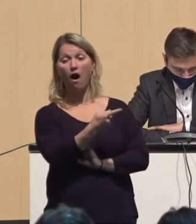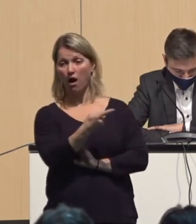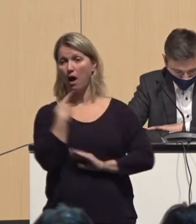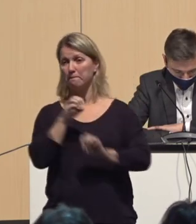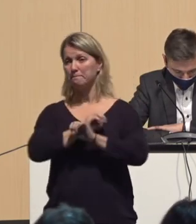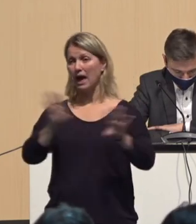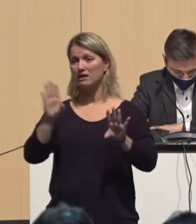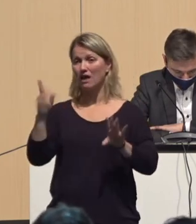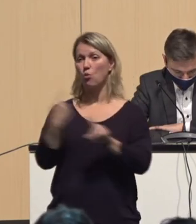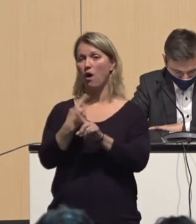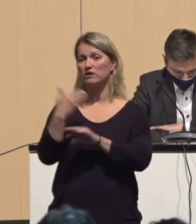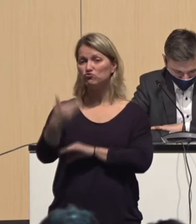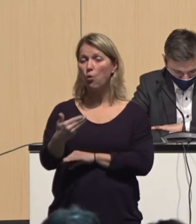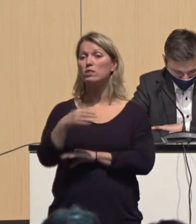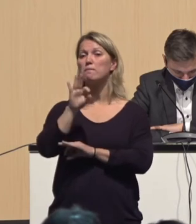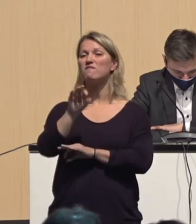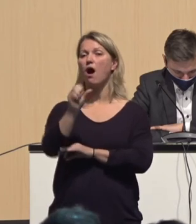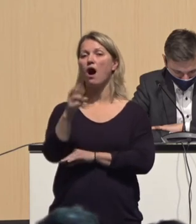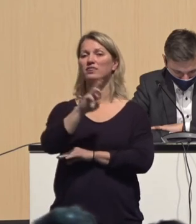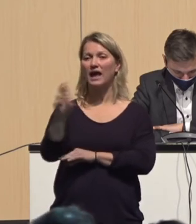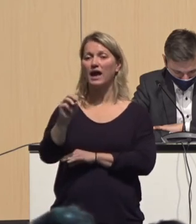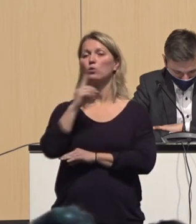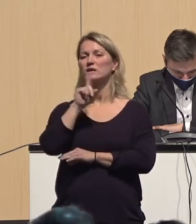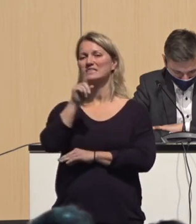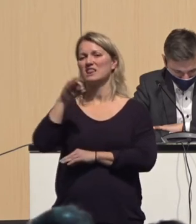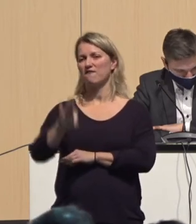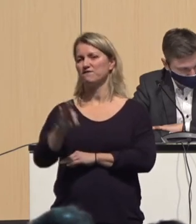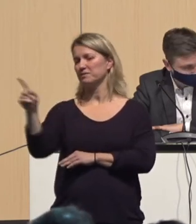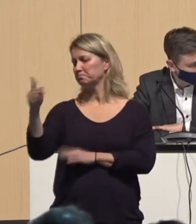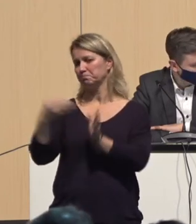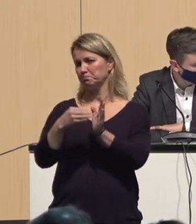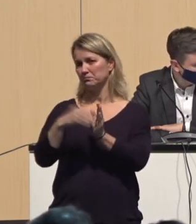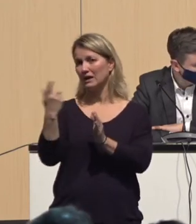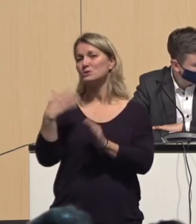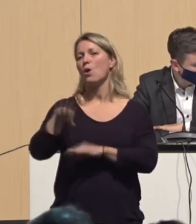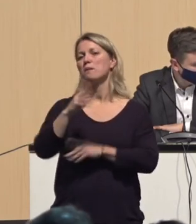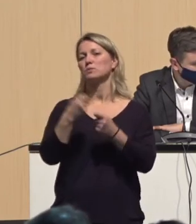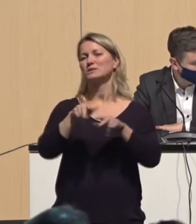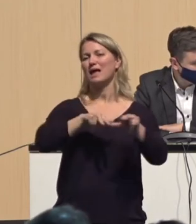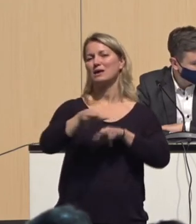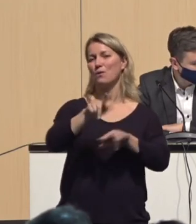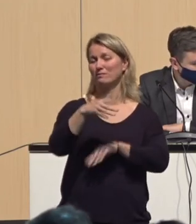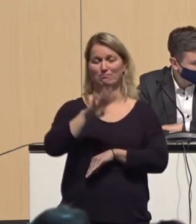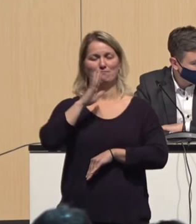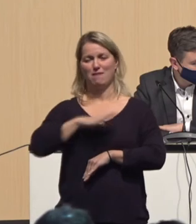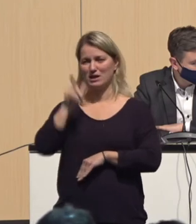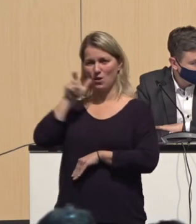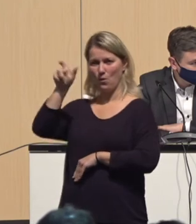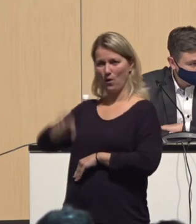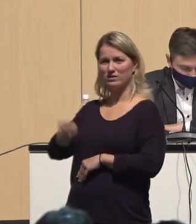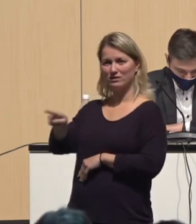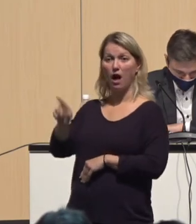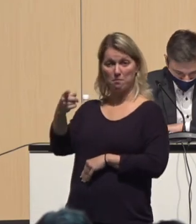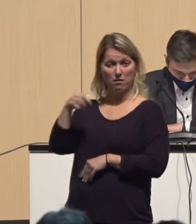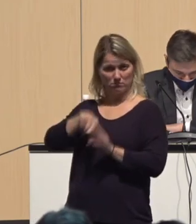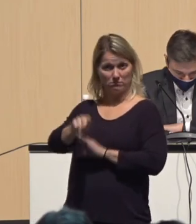Medien, leider nicht direkt bei ARD und ZDF. Naja, was soll's, ist ja auch nicht gerade das, was die Bundesregierung haben will. Und da können Sie sich mal